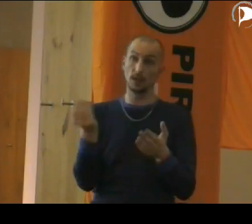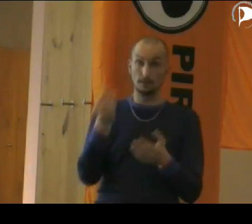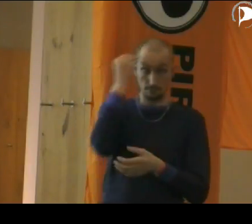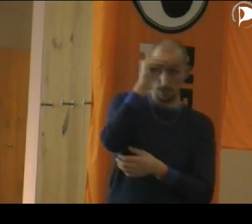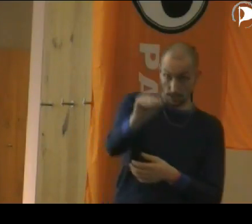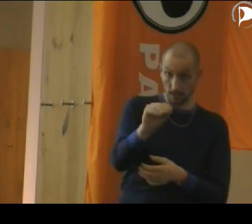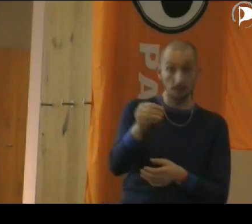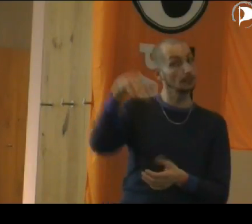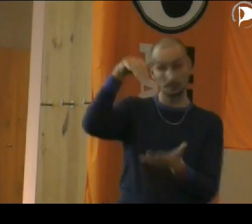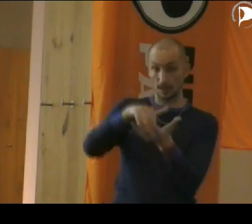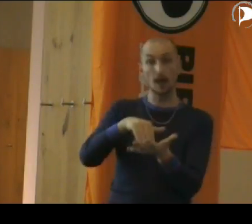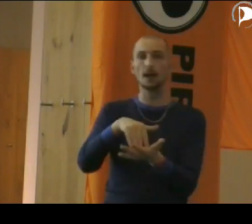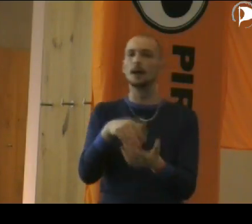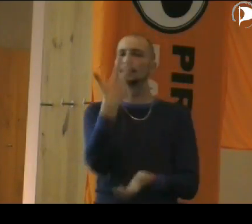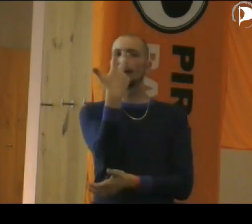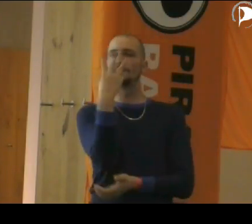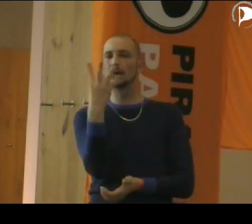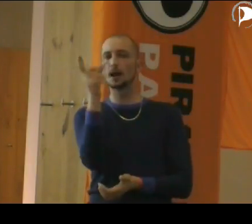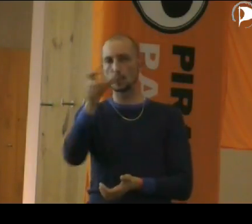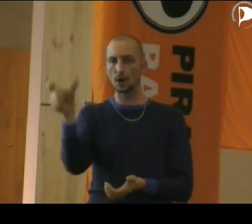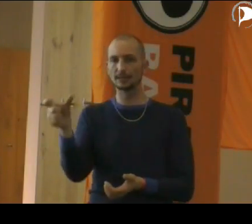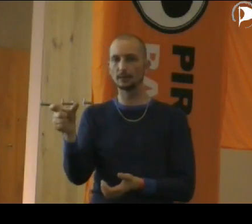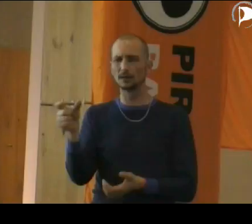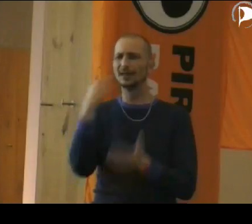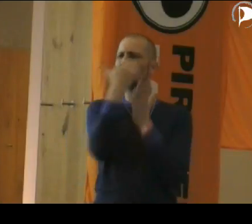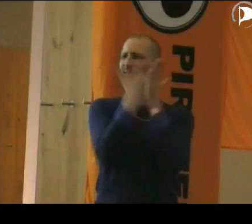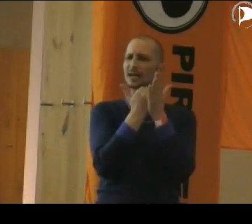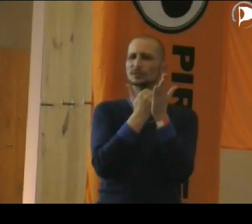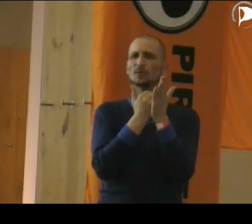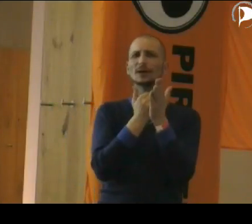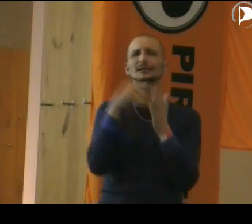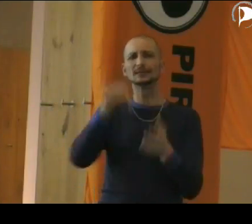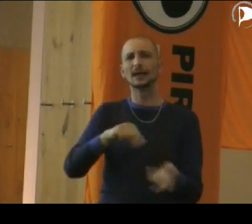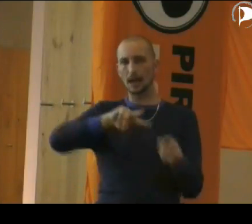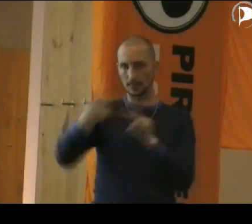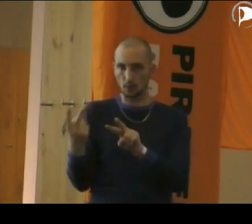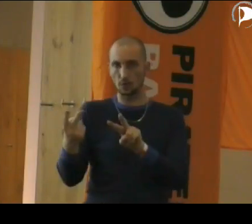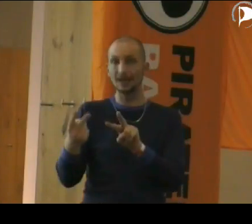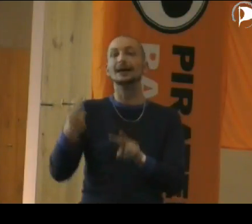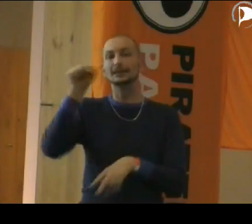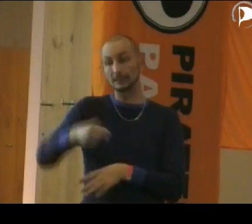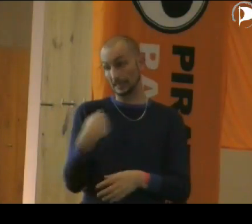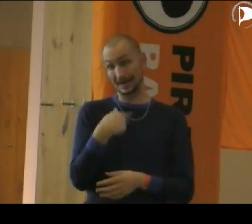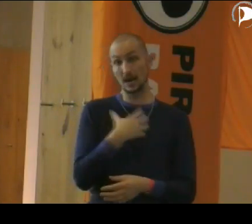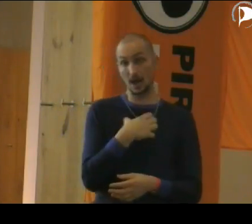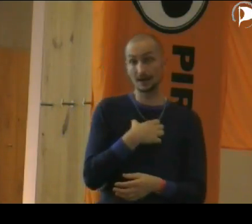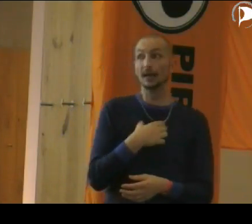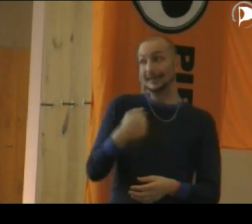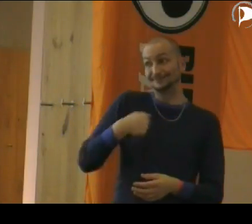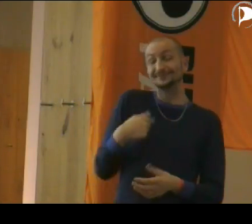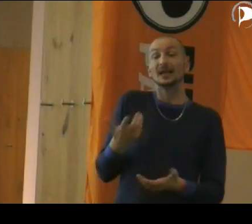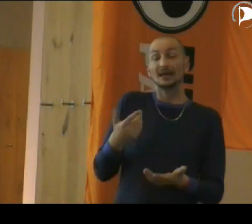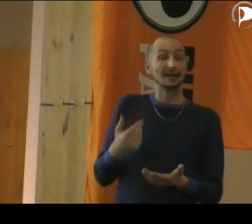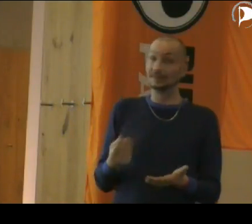zutrifft andauert während das satzungsrecht alter kranker es tut mir leid dass auch ein mensch krank wird also es gibt gleichzeitig